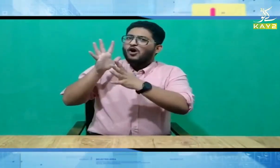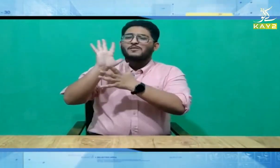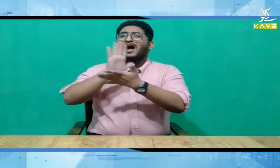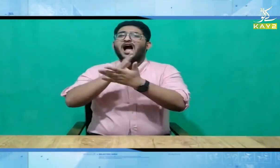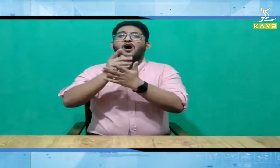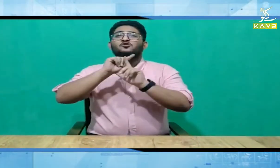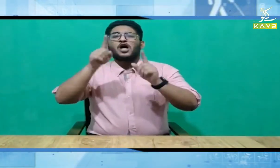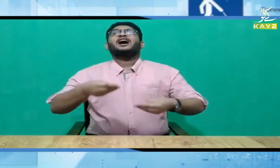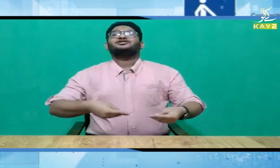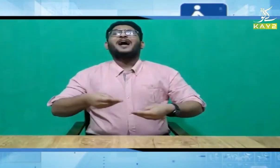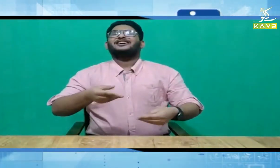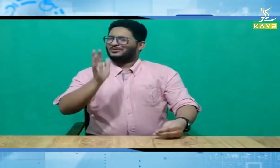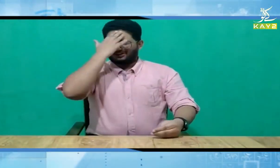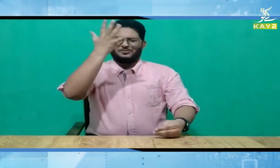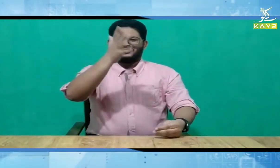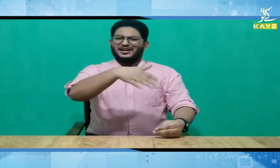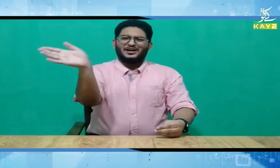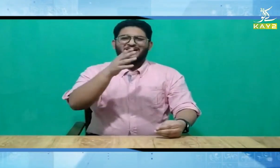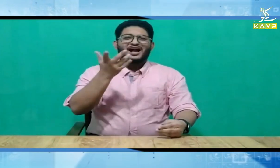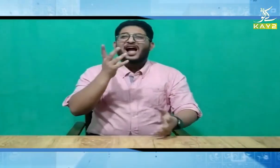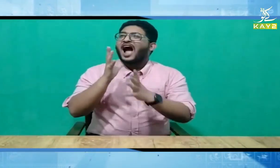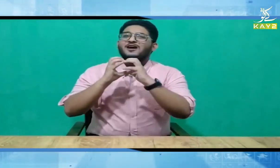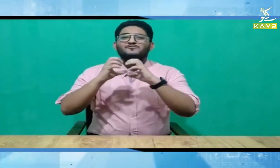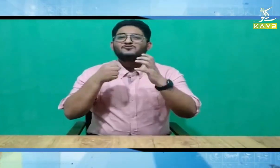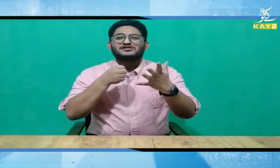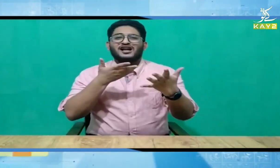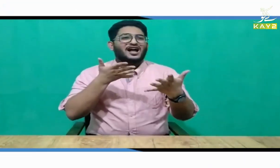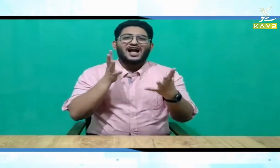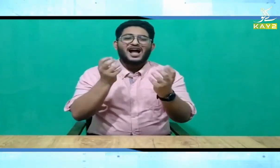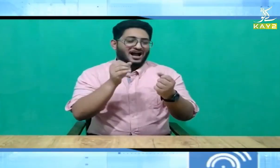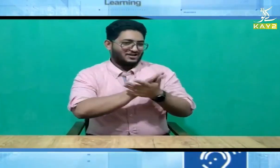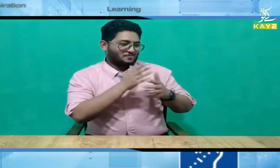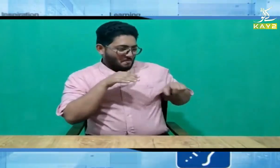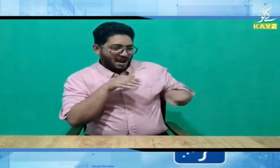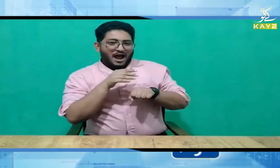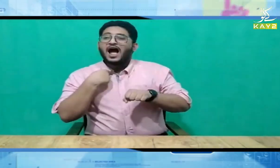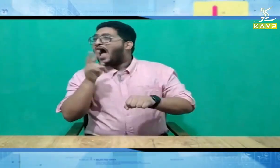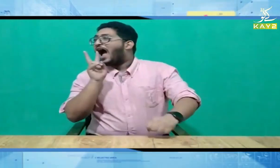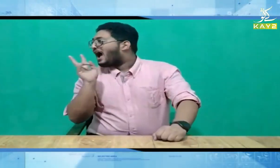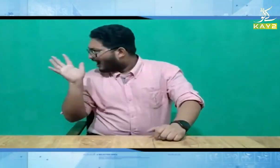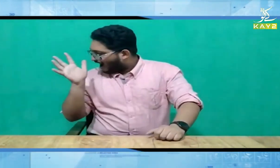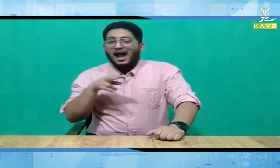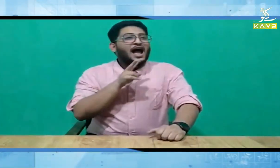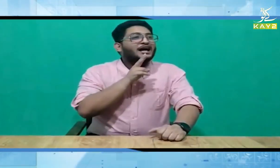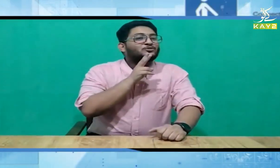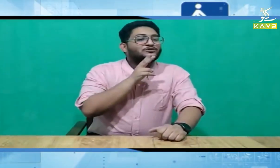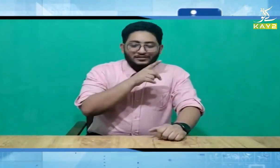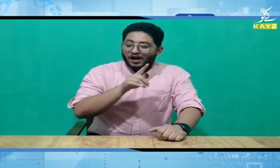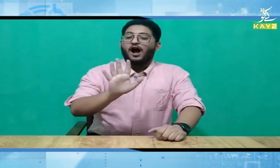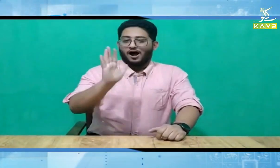यानी ऐसा समझ लें कि गॉड गिफ्टेड लैंग्वेज है। अक्सर जो कोई वालिदैन मेरे कोई सामान लेने जा रहे होते थे तो दुकानदार कहता था उनकी लैंग्वेज समझ नहीं पाता